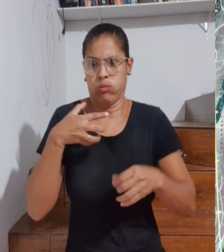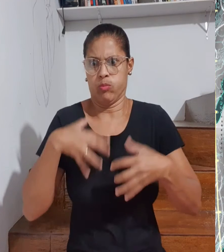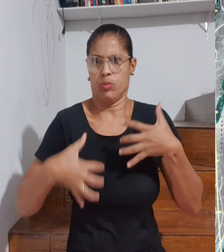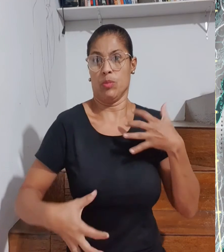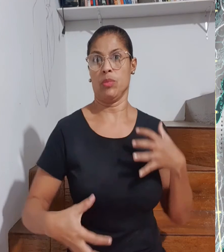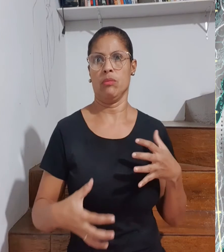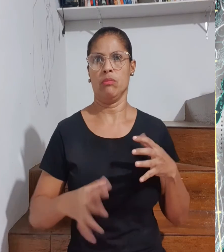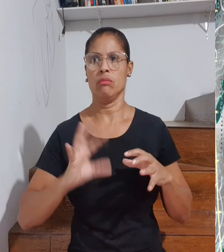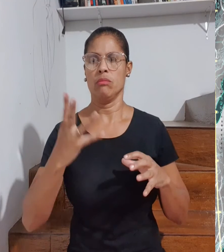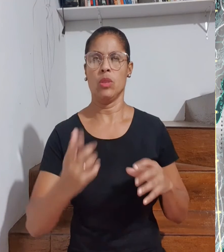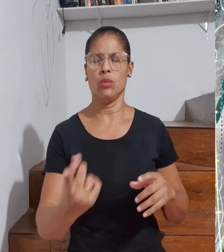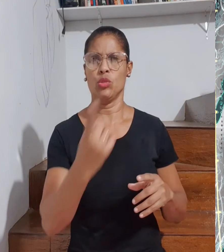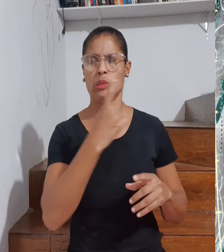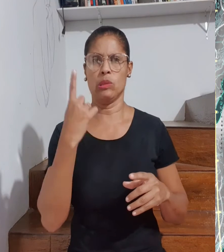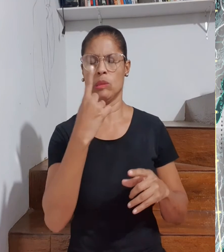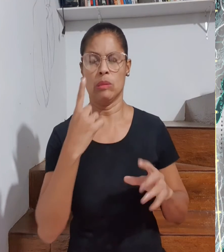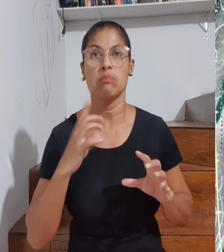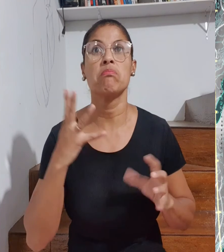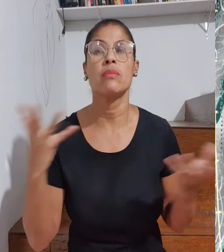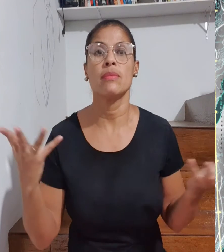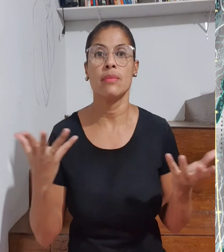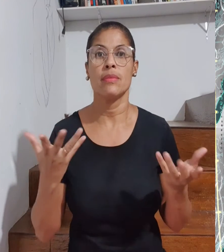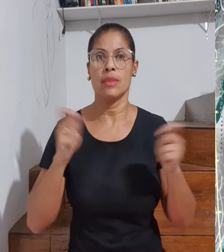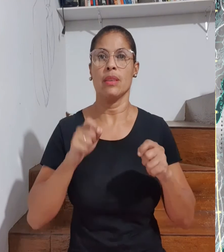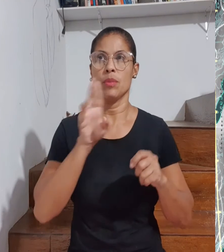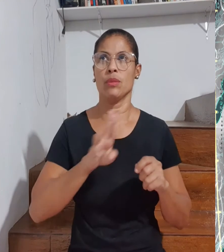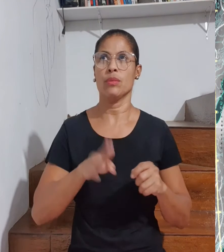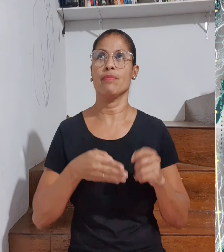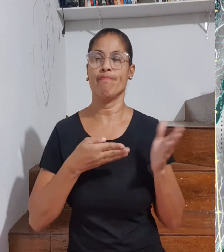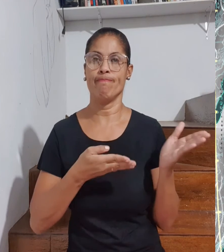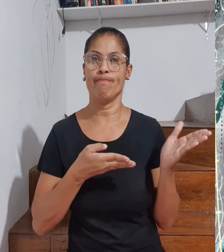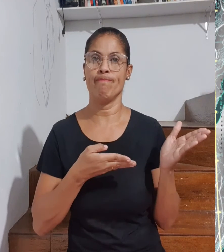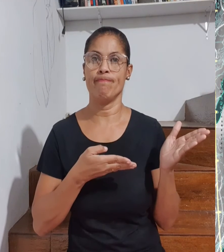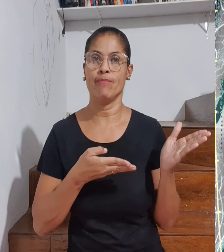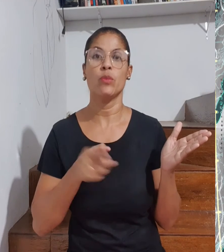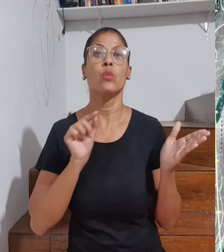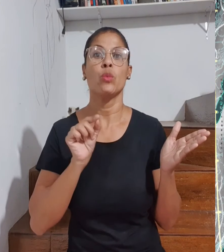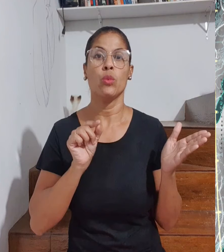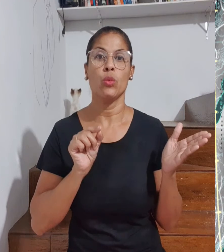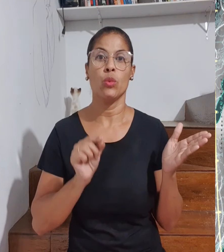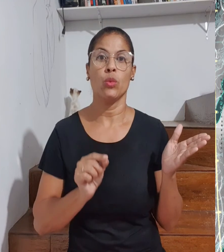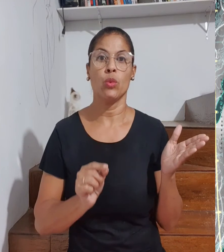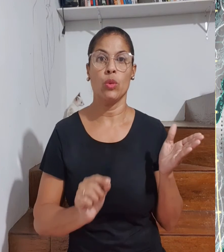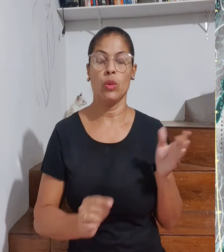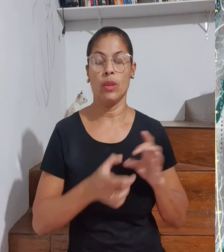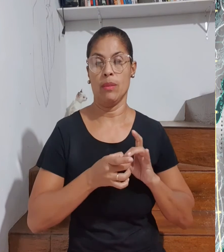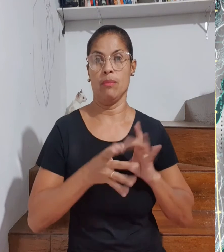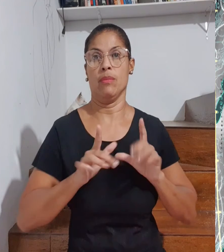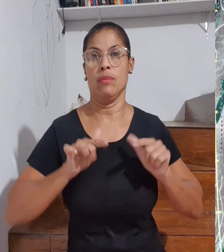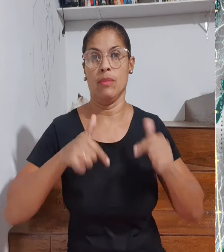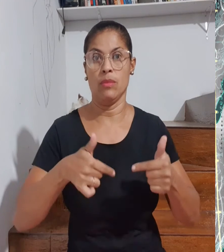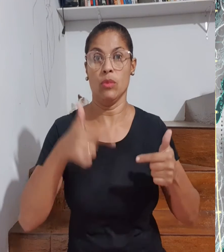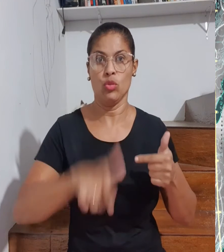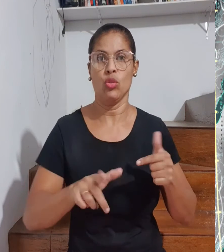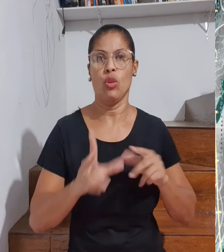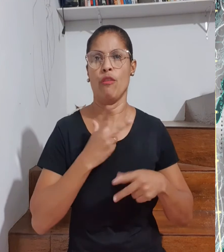por algum desses inseticidas, podemos usar a pralidoxima, que reativa a colinesterase e